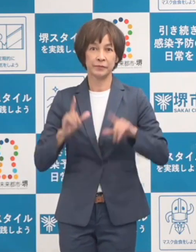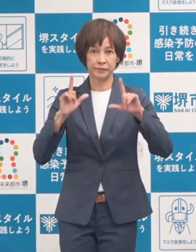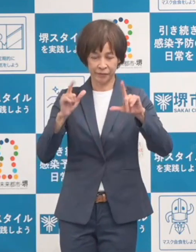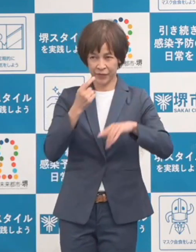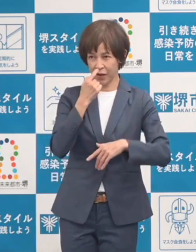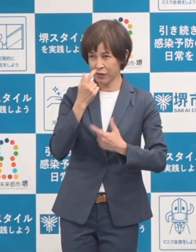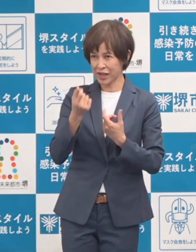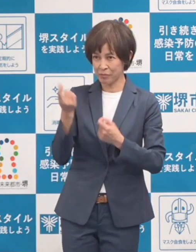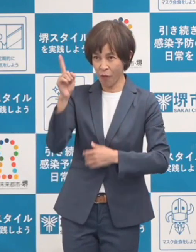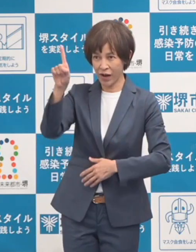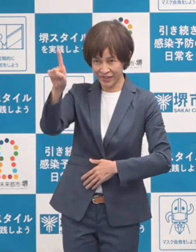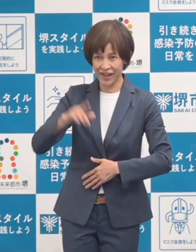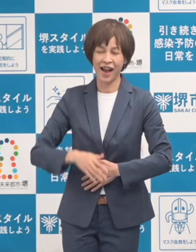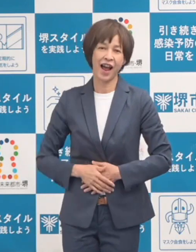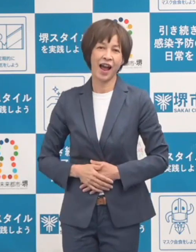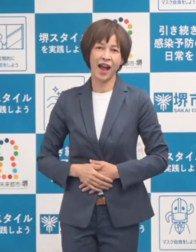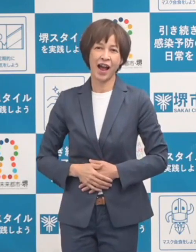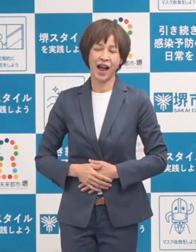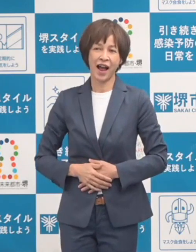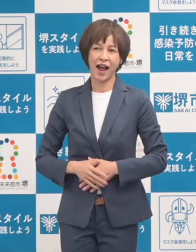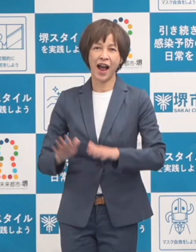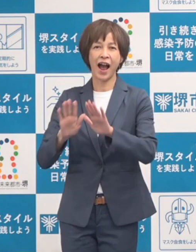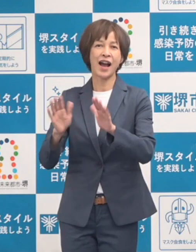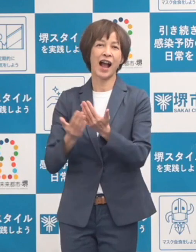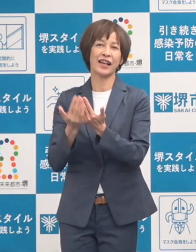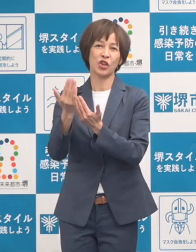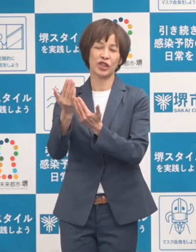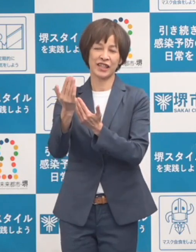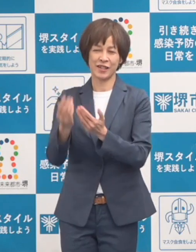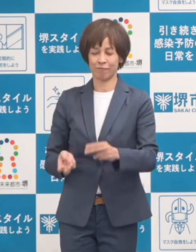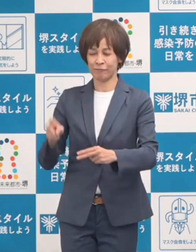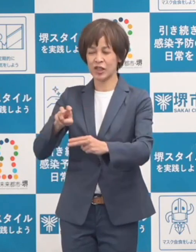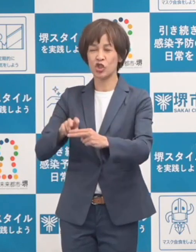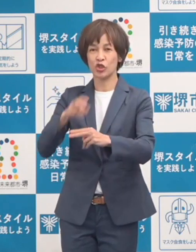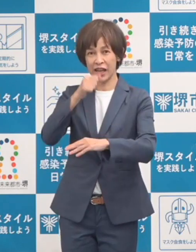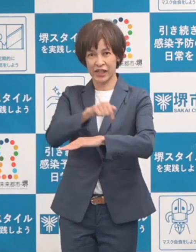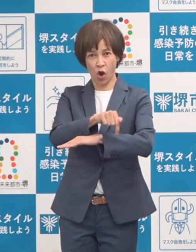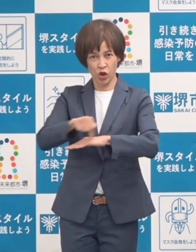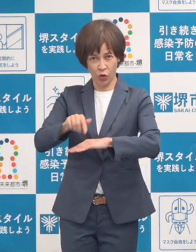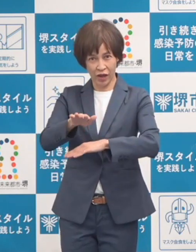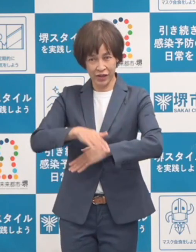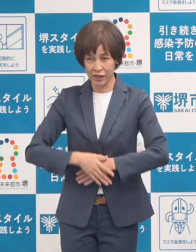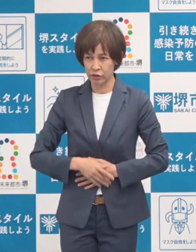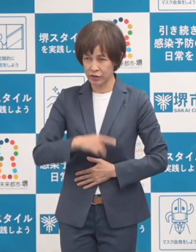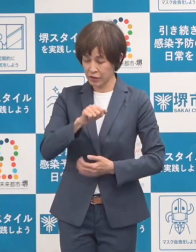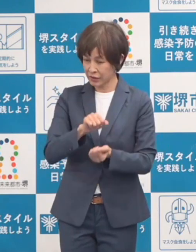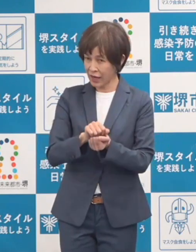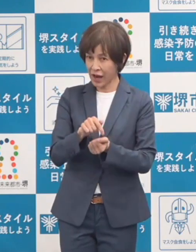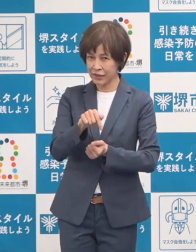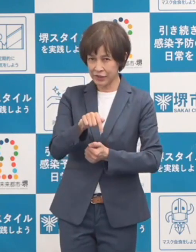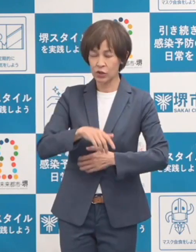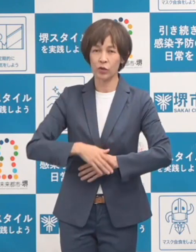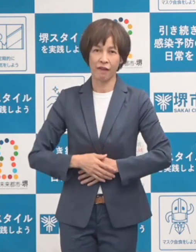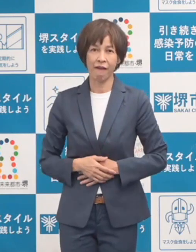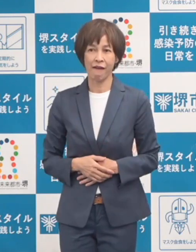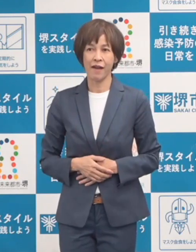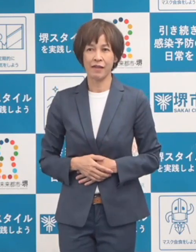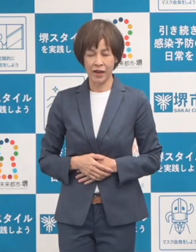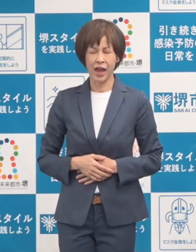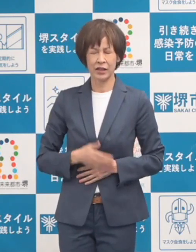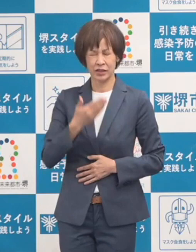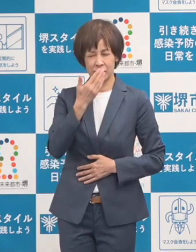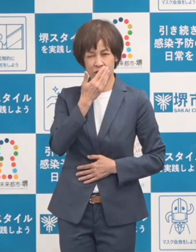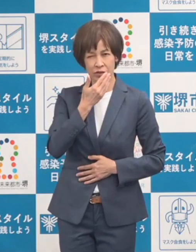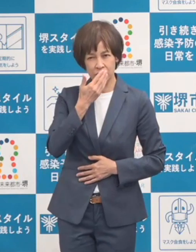私も明日開所式典お伺いをする予定にしておりますが、堺市にとって大変、重要